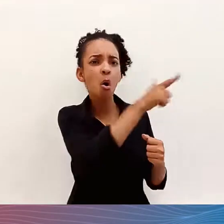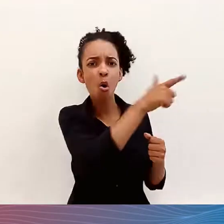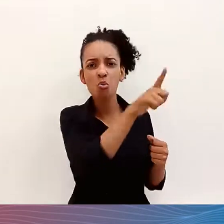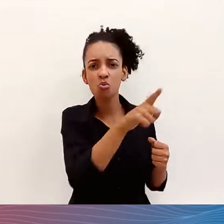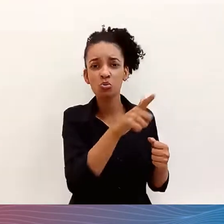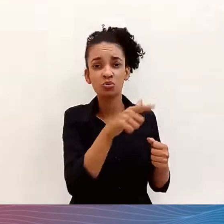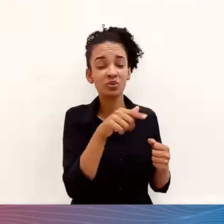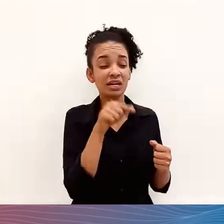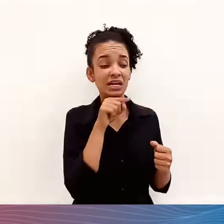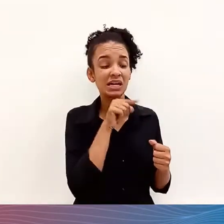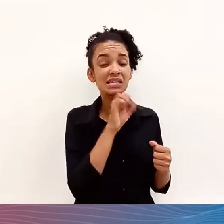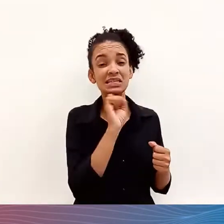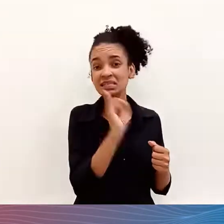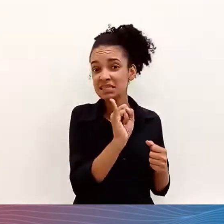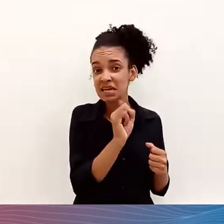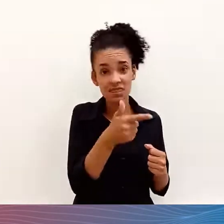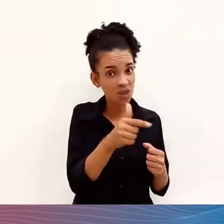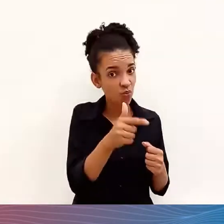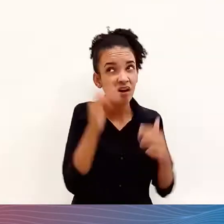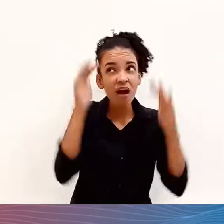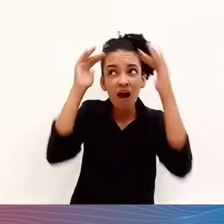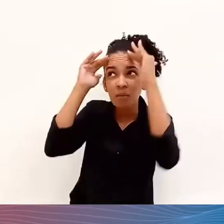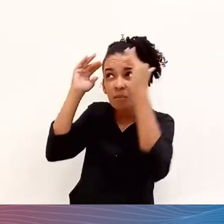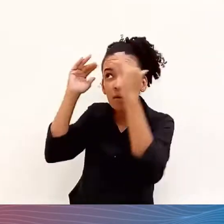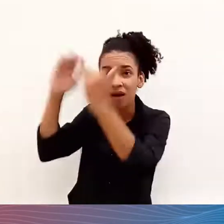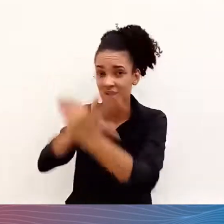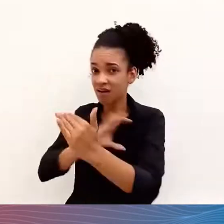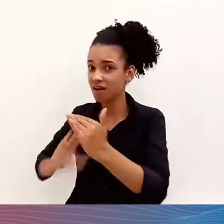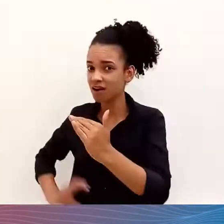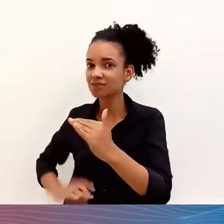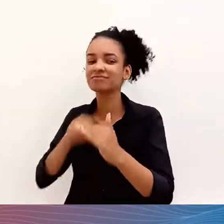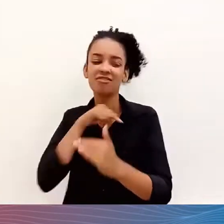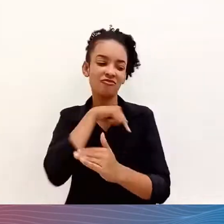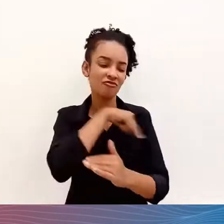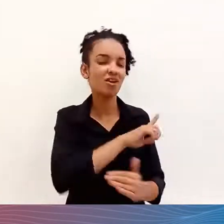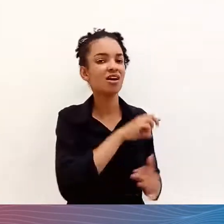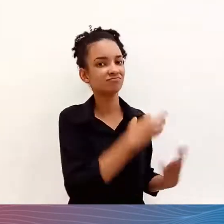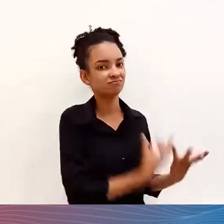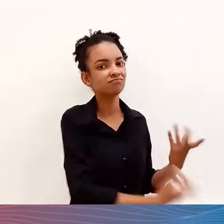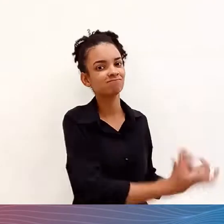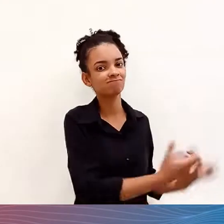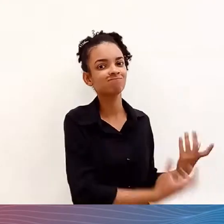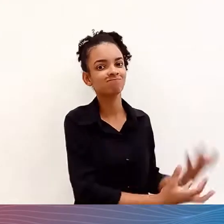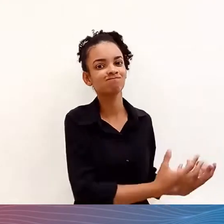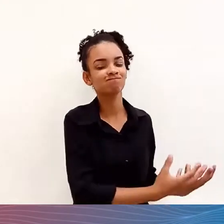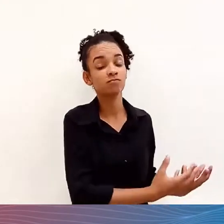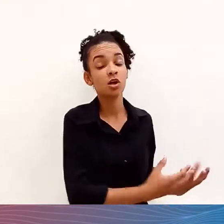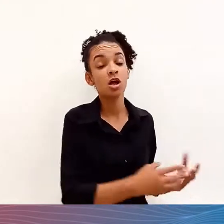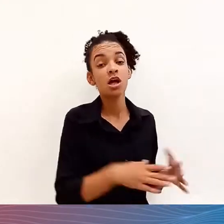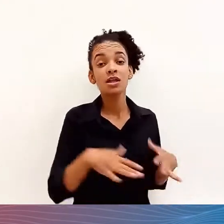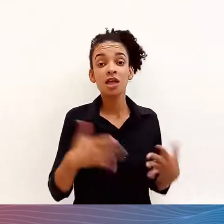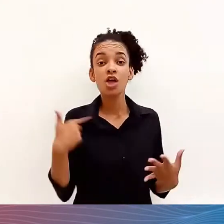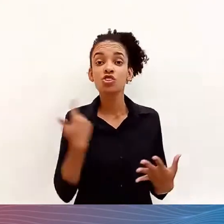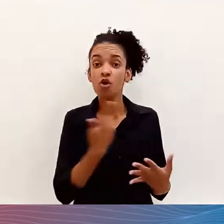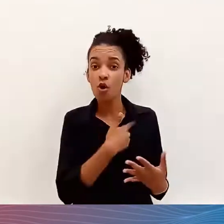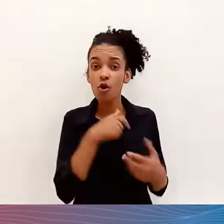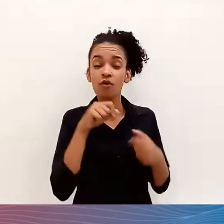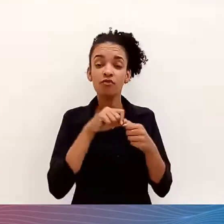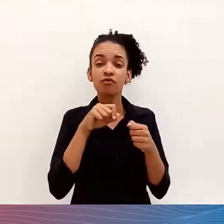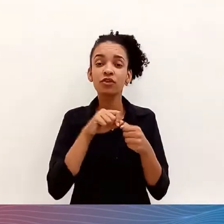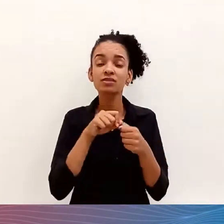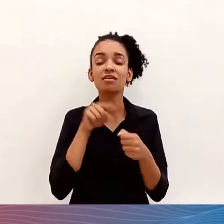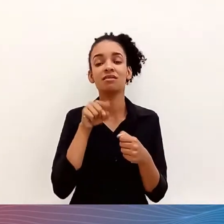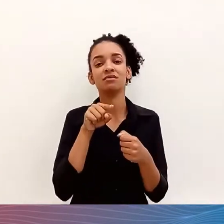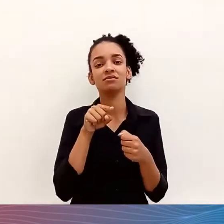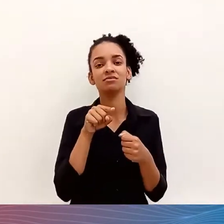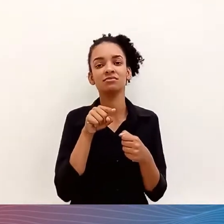para o lago de fogo. E nós estamos fazendo esse trabalho para Ele. Através de quê? Através de